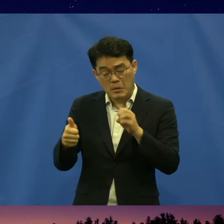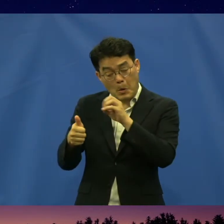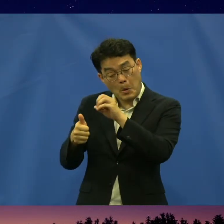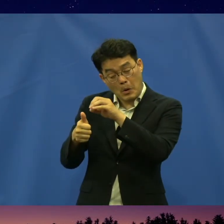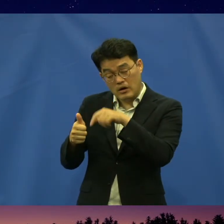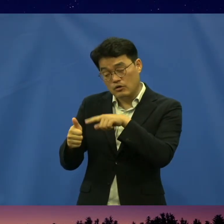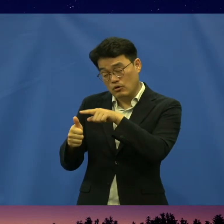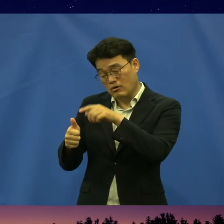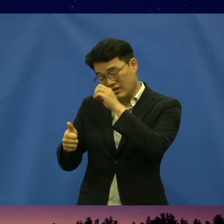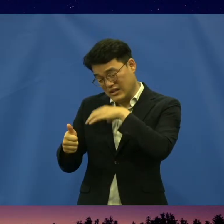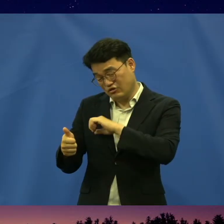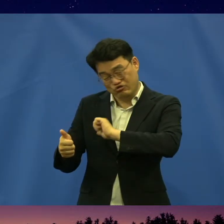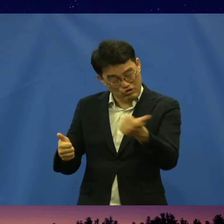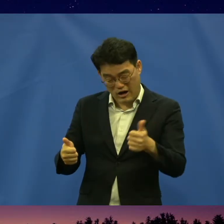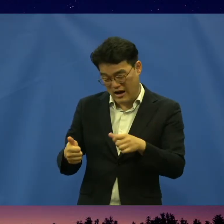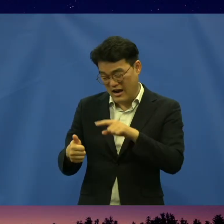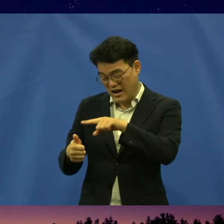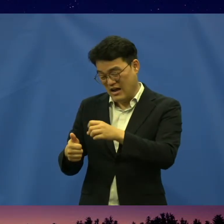사냐? 죽어라.